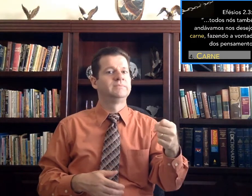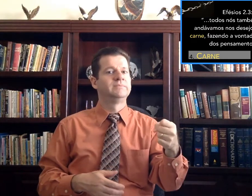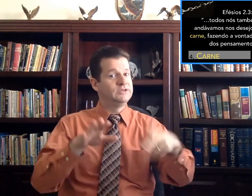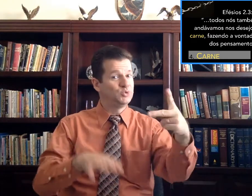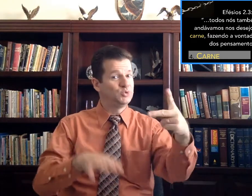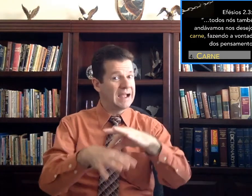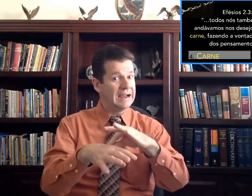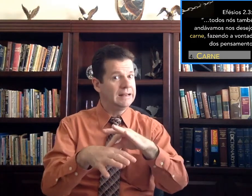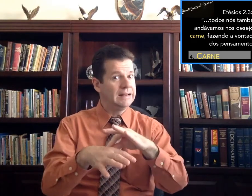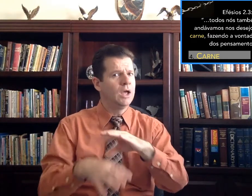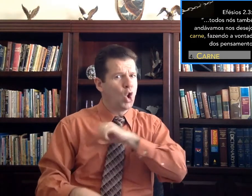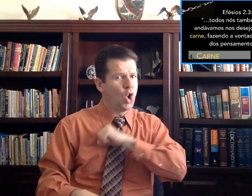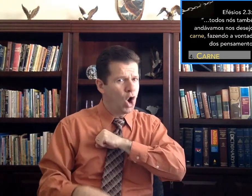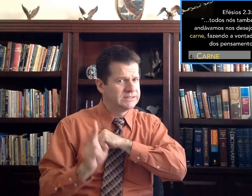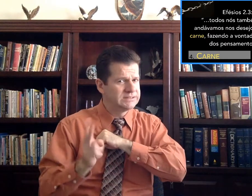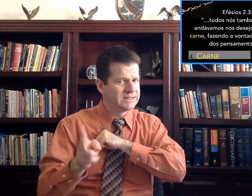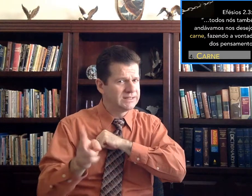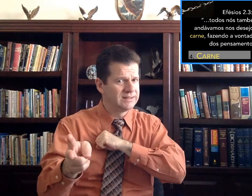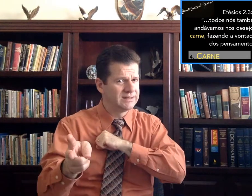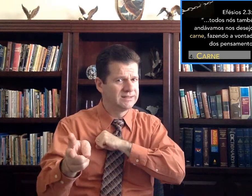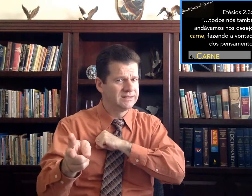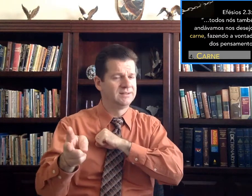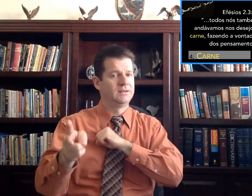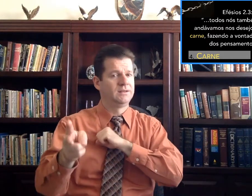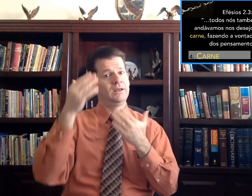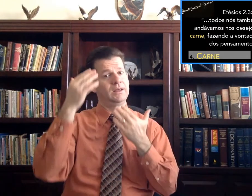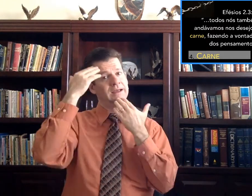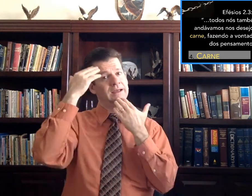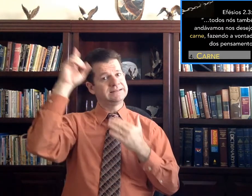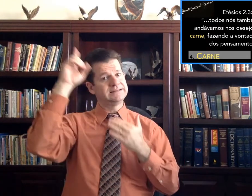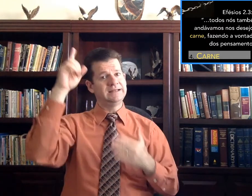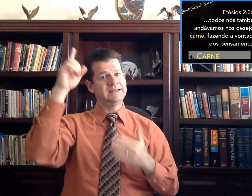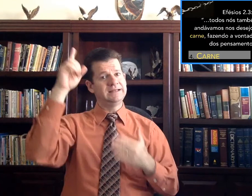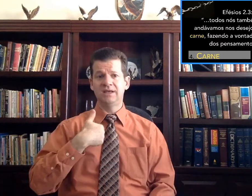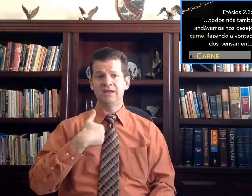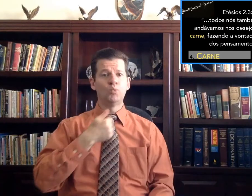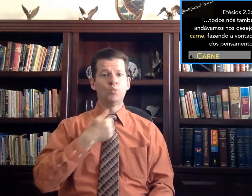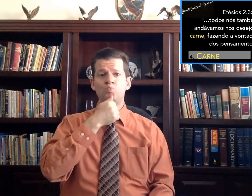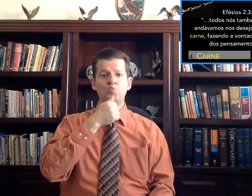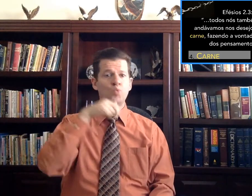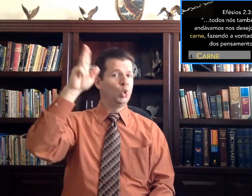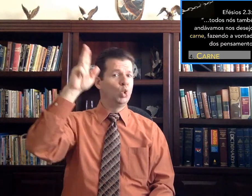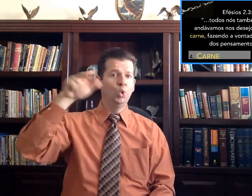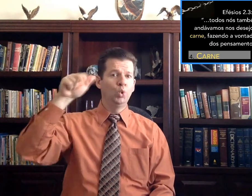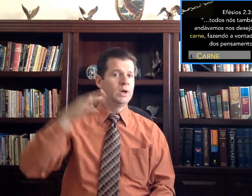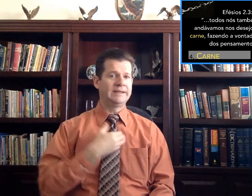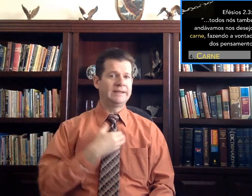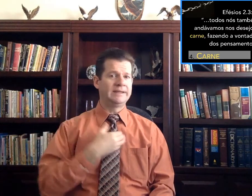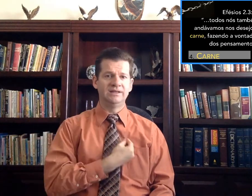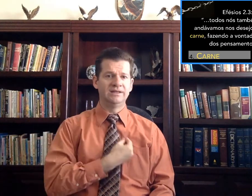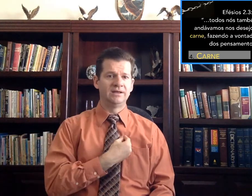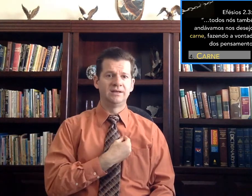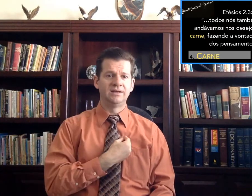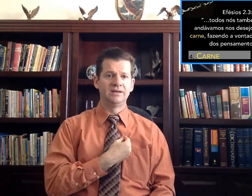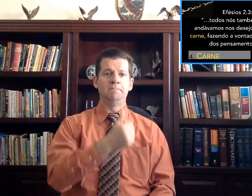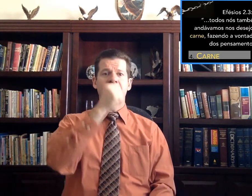vezes sua carne gosta. Graças a Deus, eu nunca na minha vida